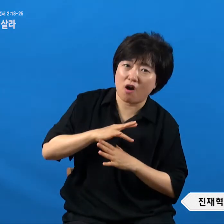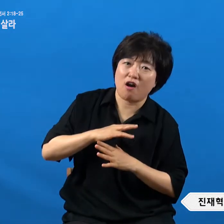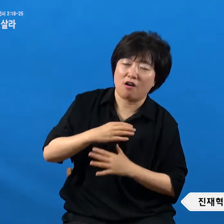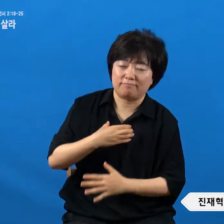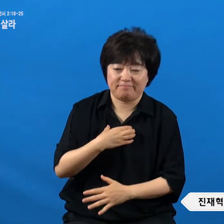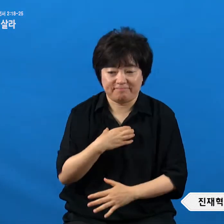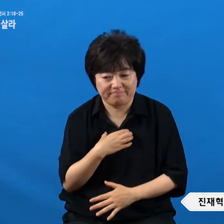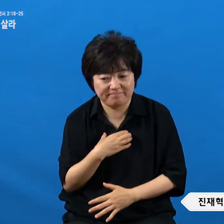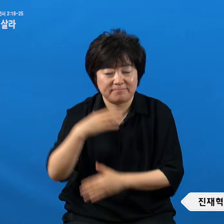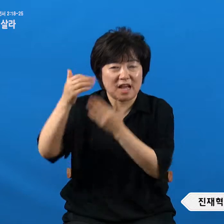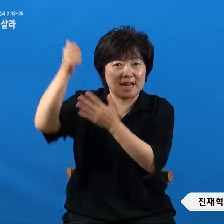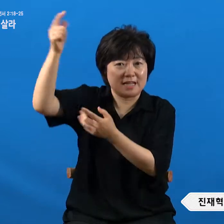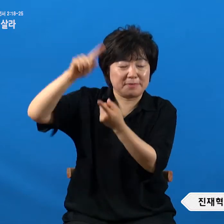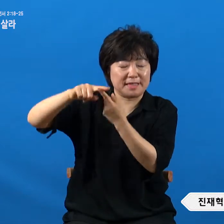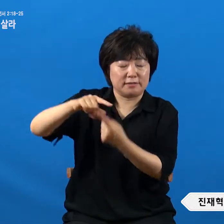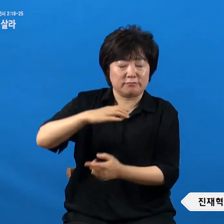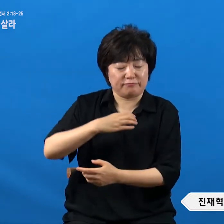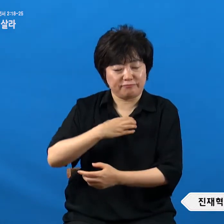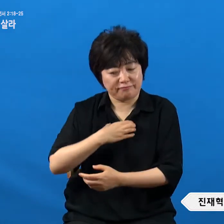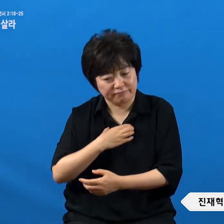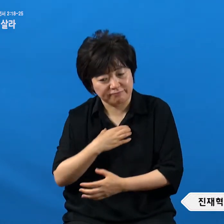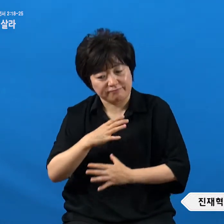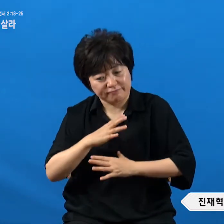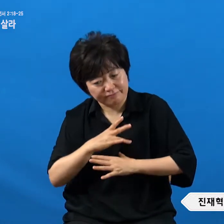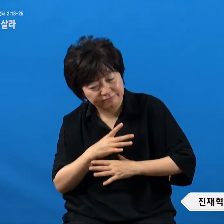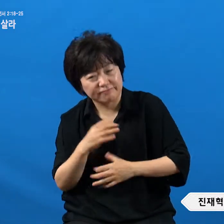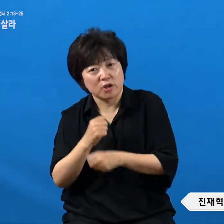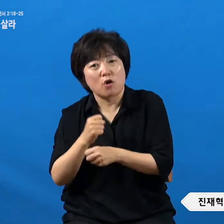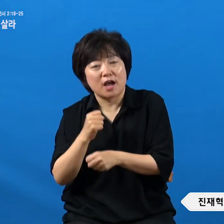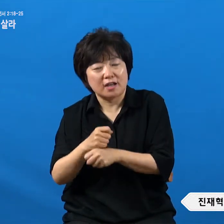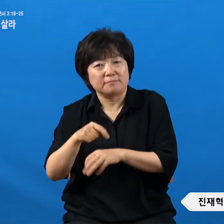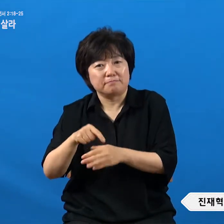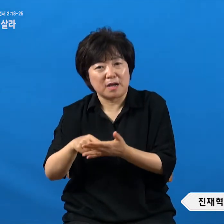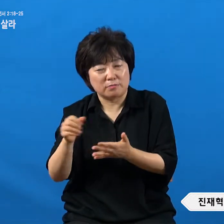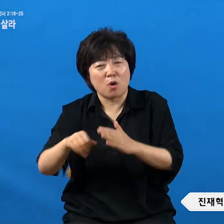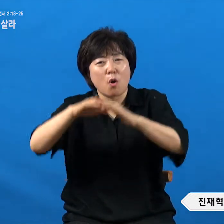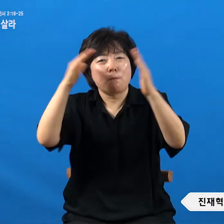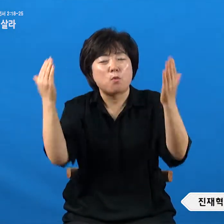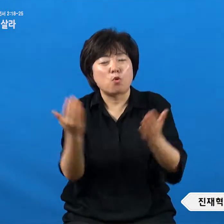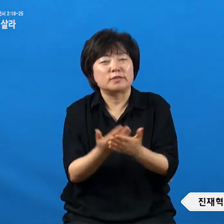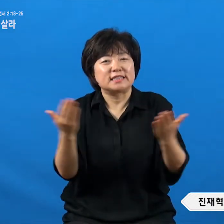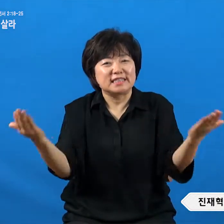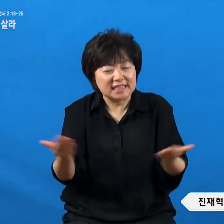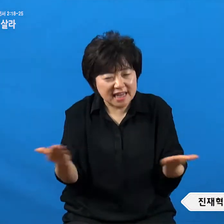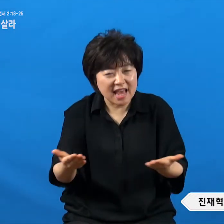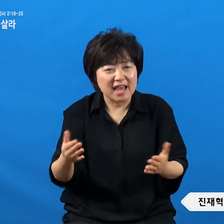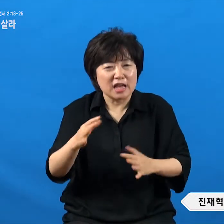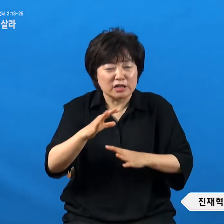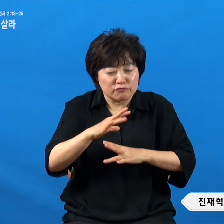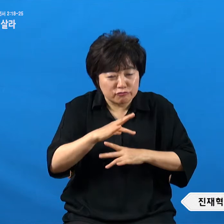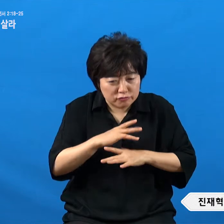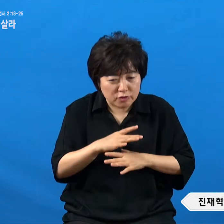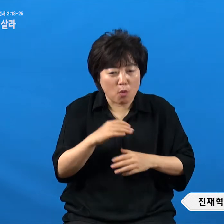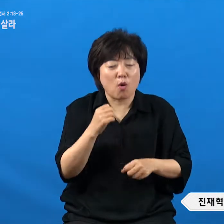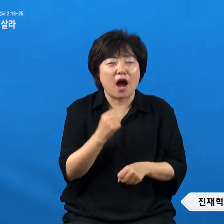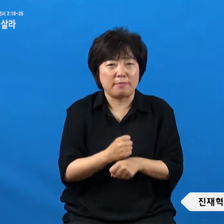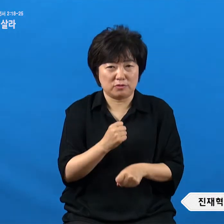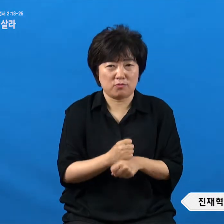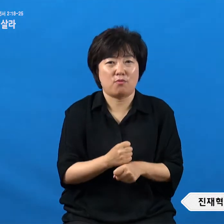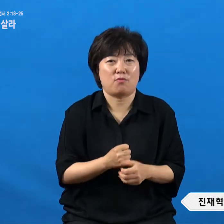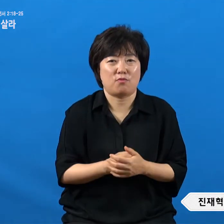그리고 18절에 다시 말씀합니다. 모든 것에 범사에 두려워함으로